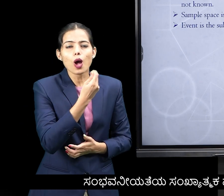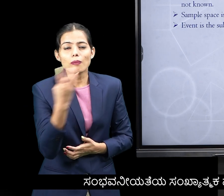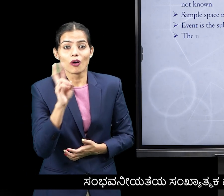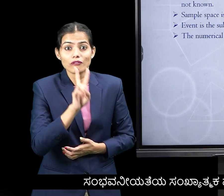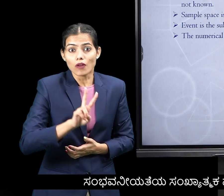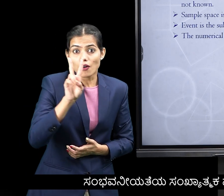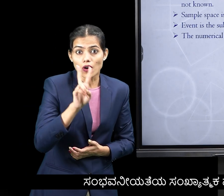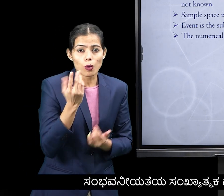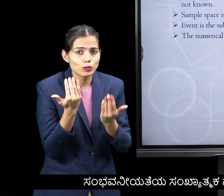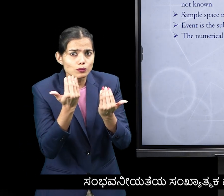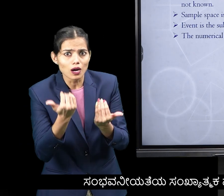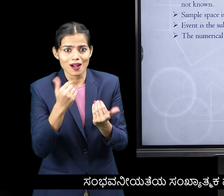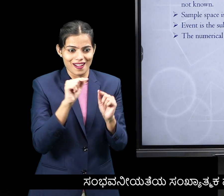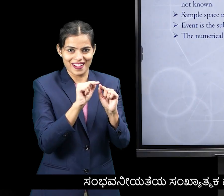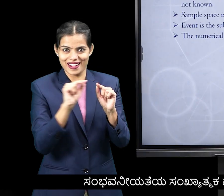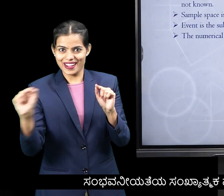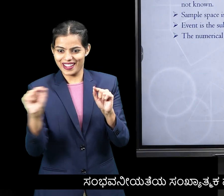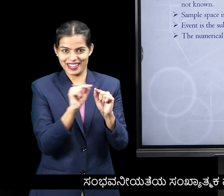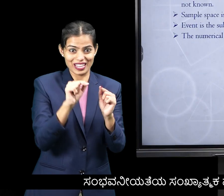ಸಂಭವನೀಯತೆಯ ಸಂಖ್ಯಾತ್ಮಕ ಮೌಲ್ಯವು 0 ಮತ್ತು 1ರ ನಡುವೆ ಇರುತ್ತೆ.